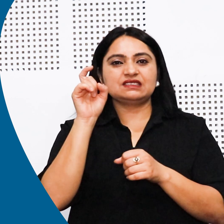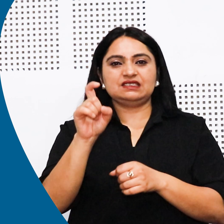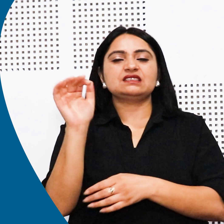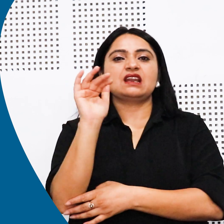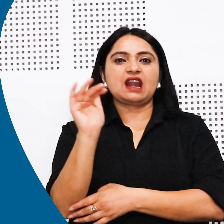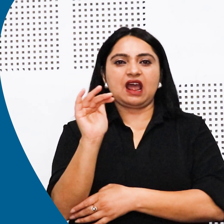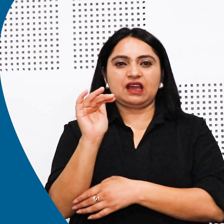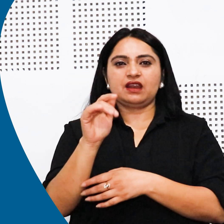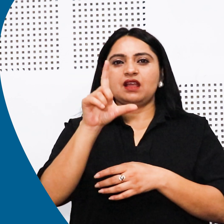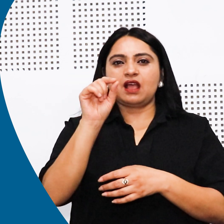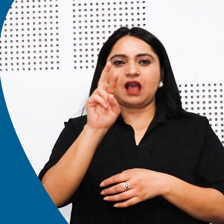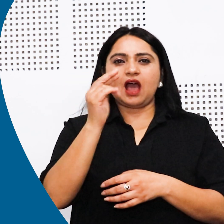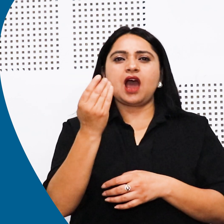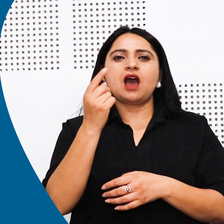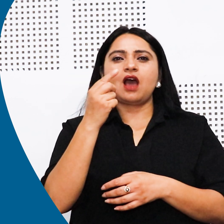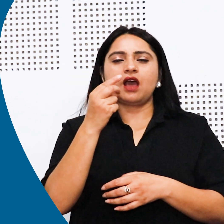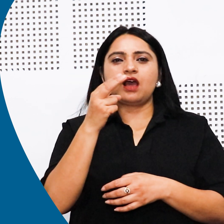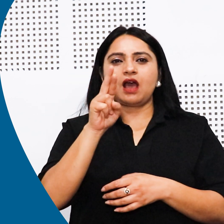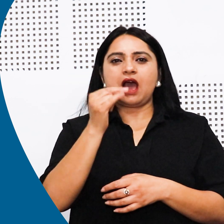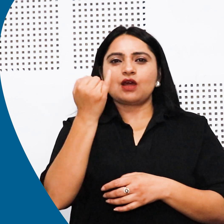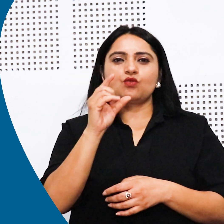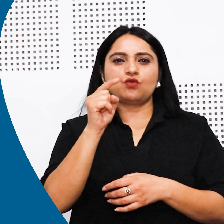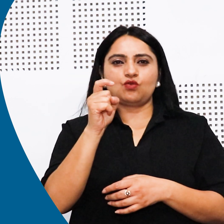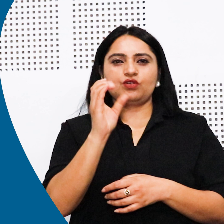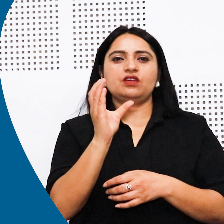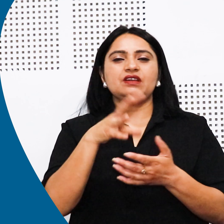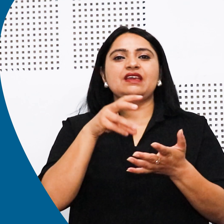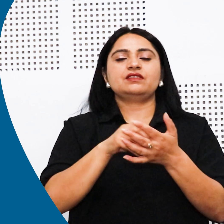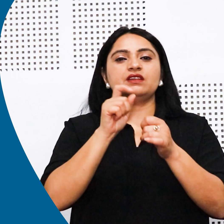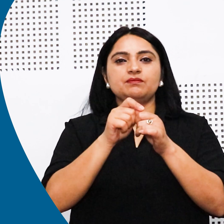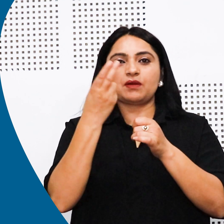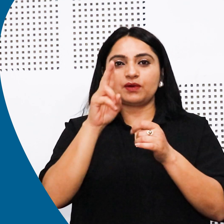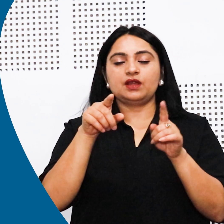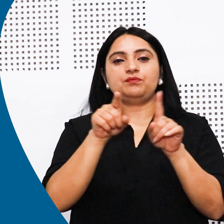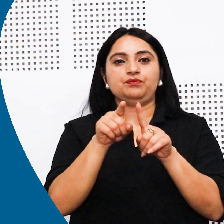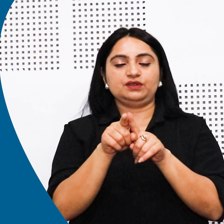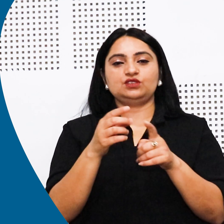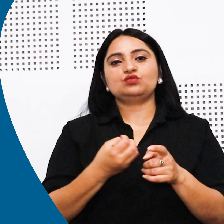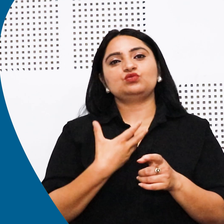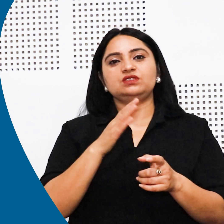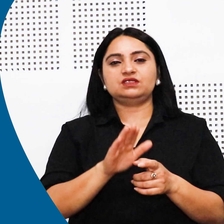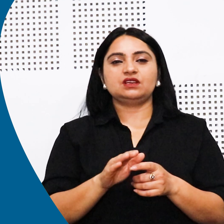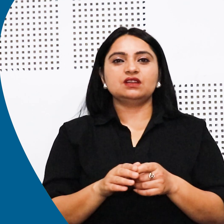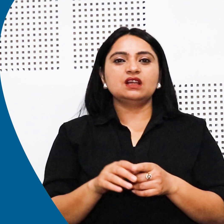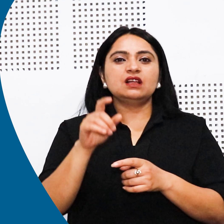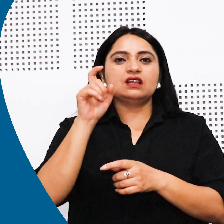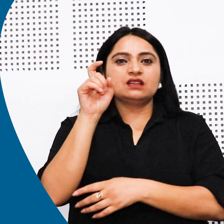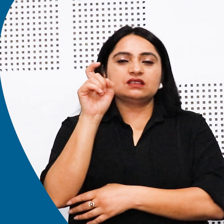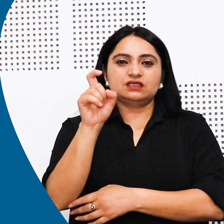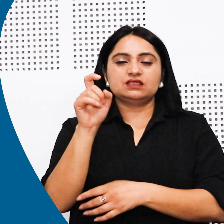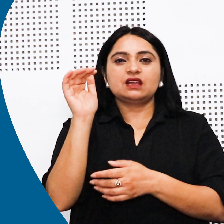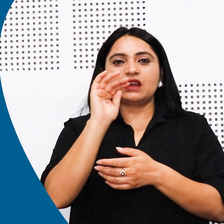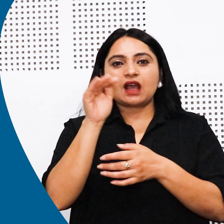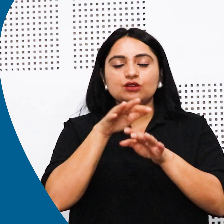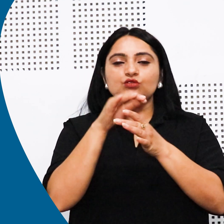नागरिक आरोग्य केन्द्र निर्माण भएपछि ज्येष्ठ नागरिक खुसी भएका छन्। केन्द्रमा ज्येष्ठ नागरिकहरू पुगेर